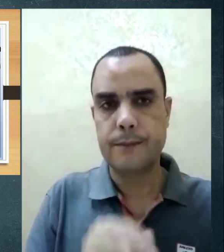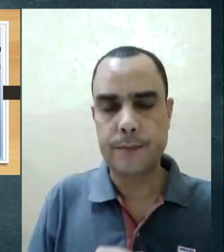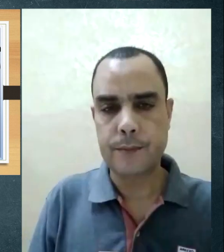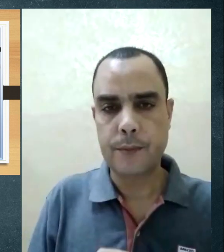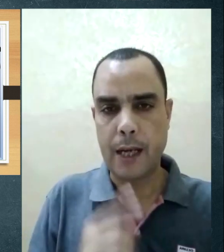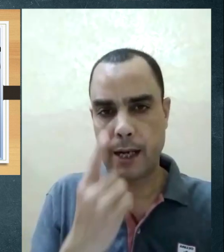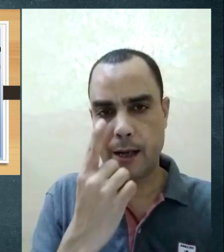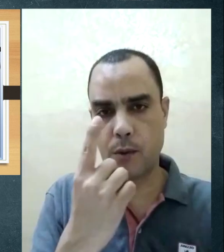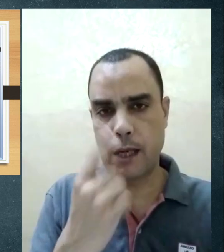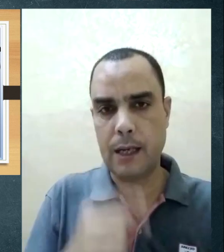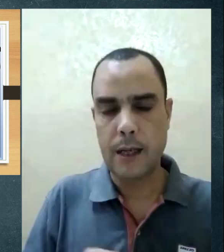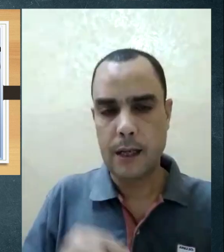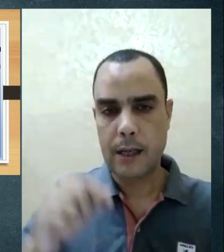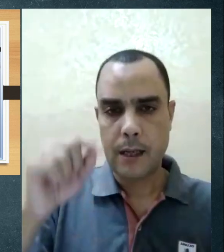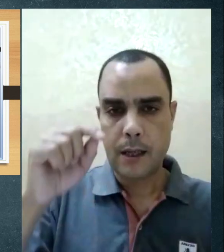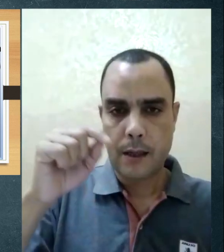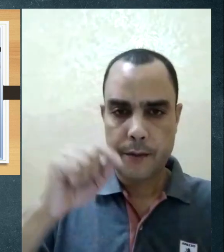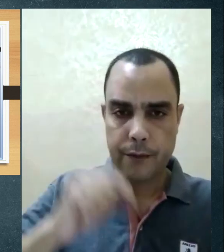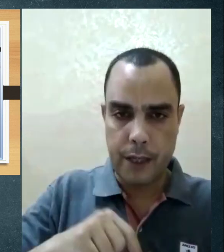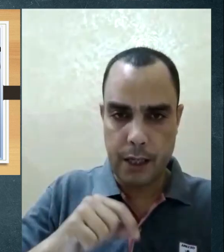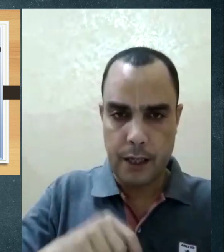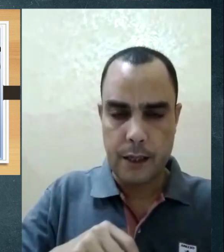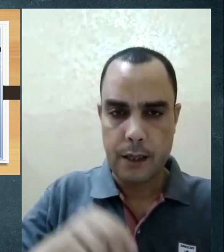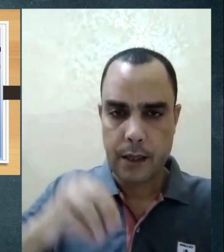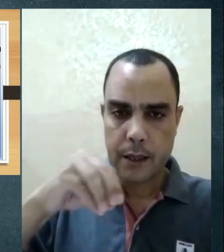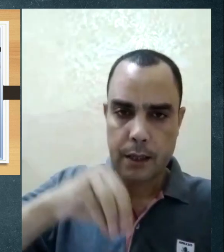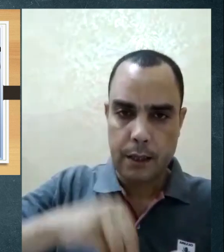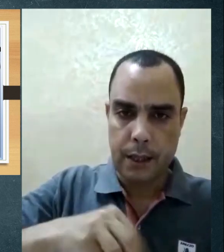المؤثر الأول في